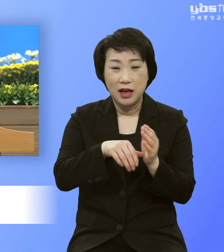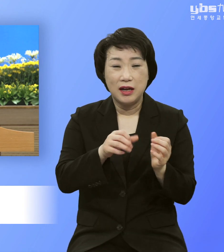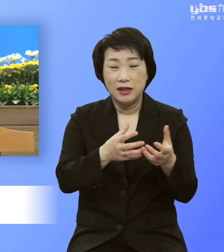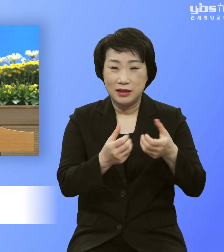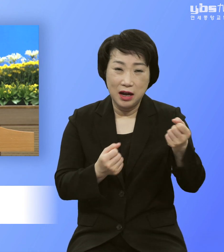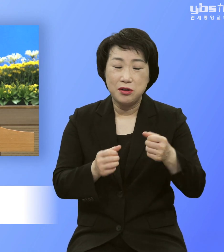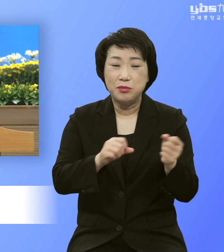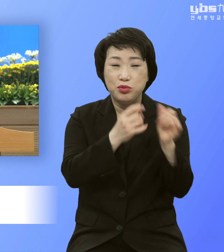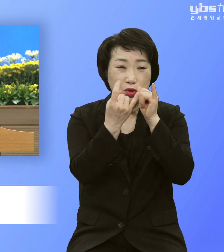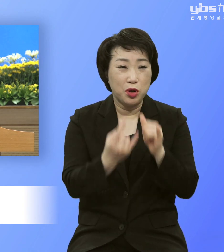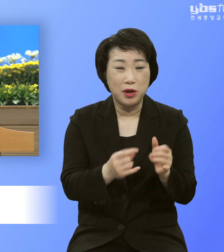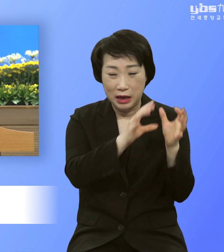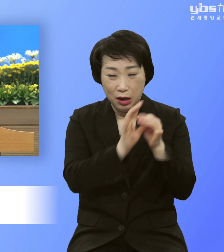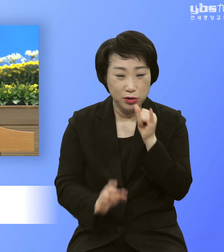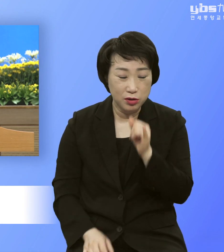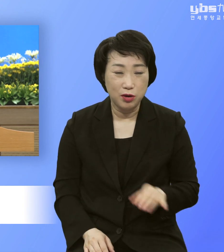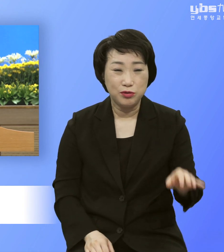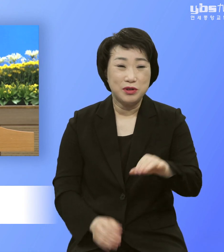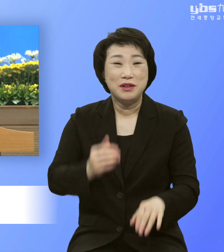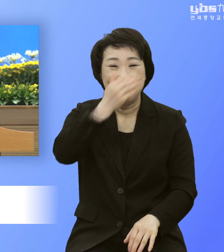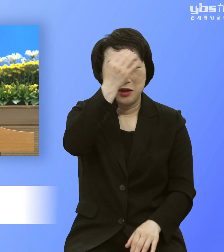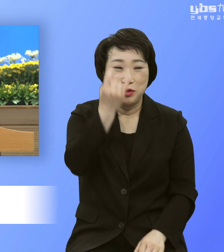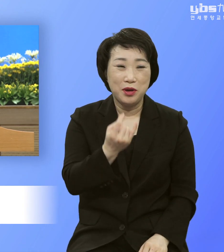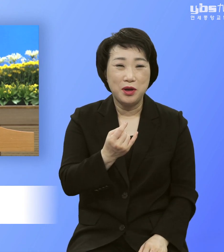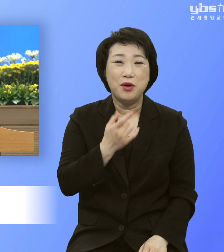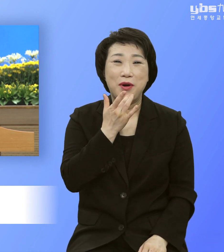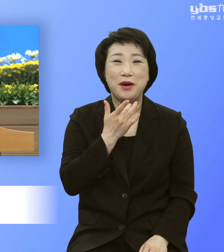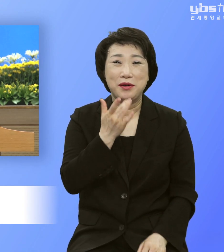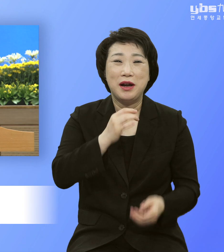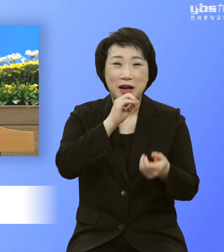우리 청년들은 화정회를 통해서